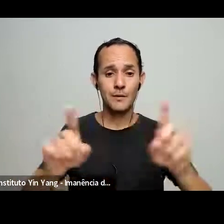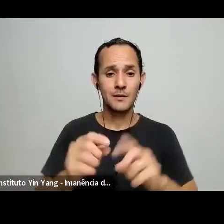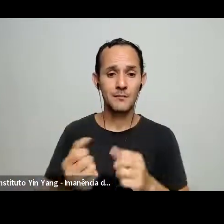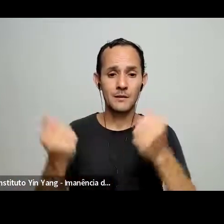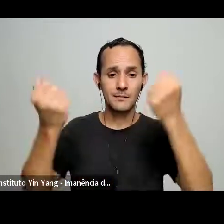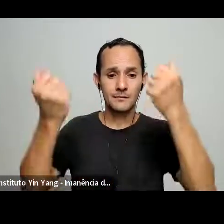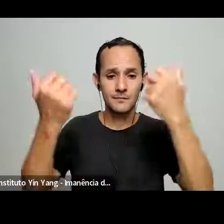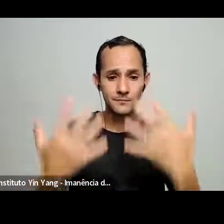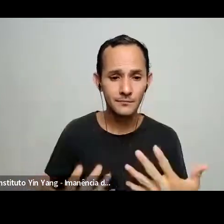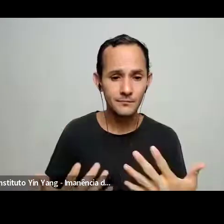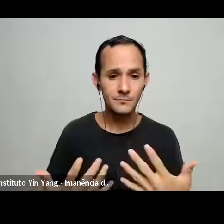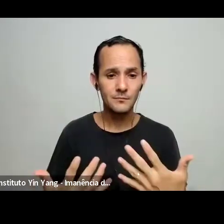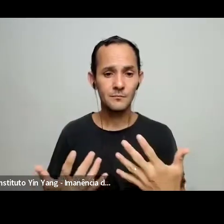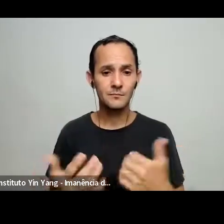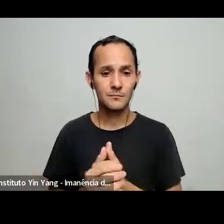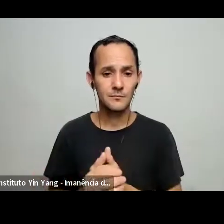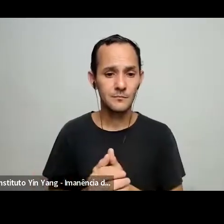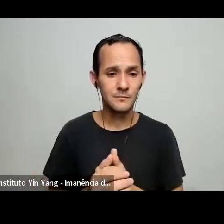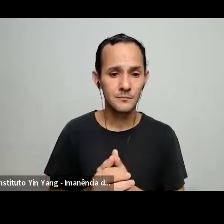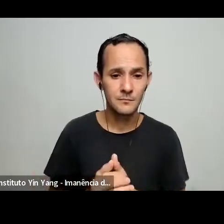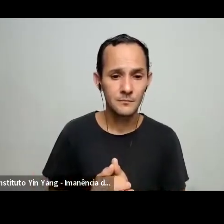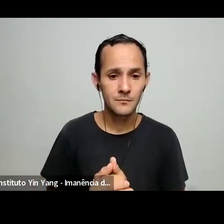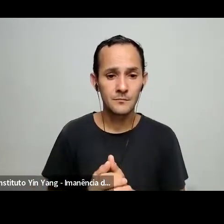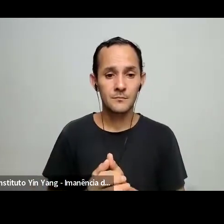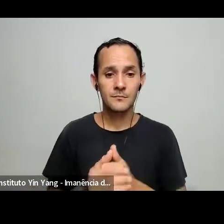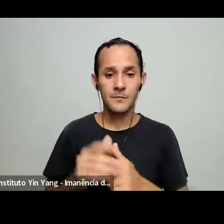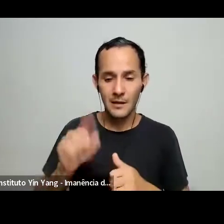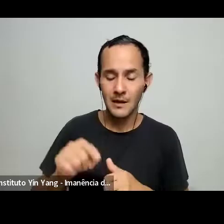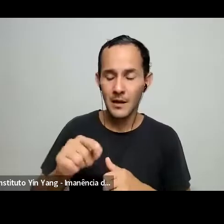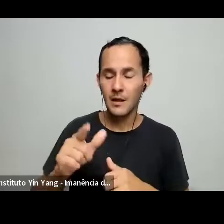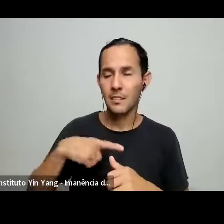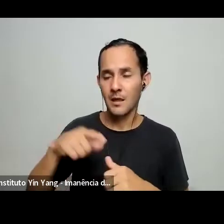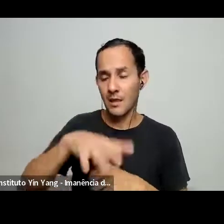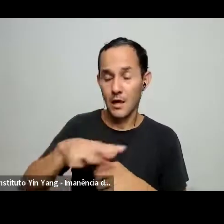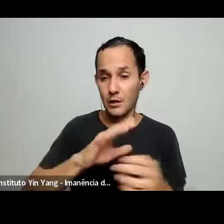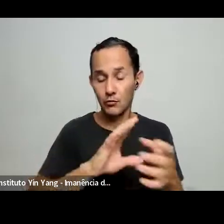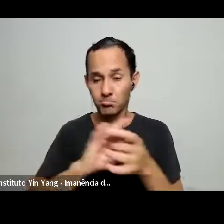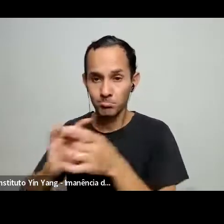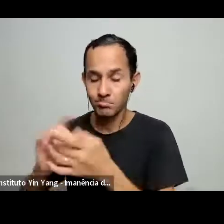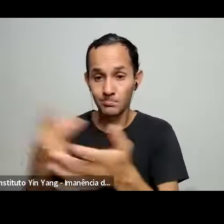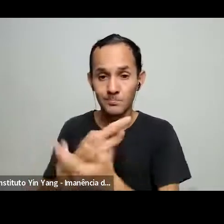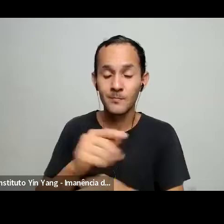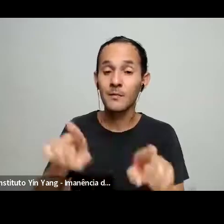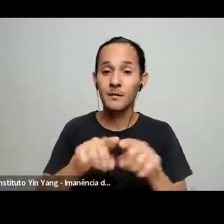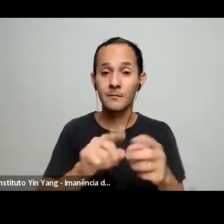do fenômeno, mas pode recair no ser humano e no contexto que acontece. E a outra